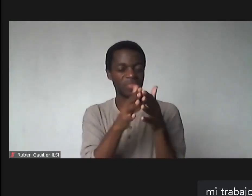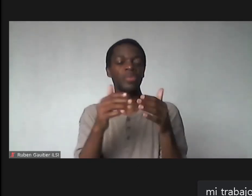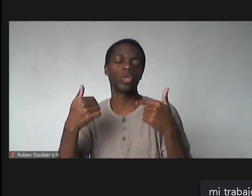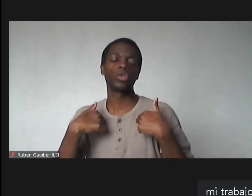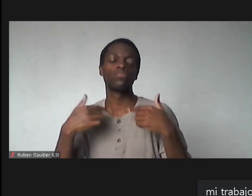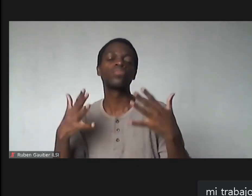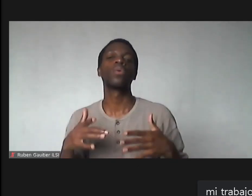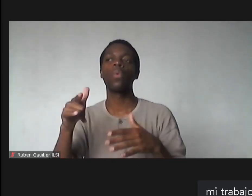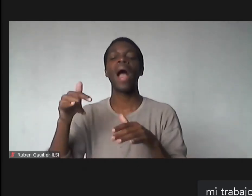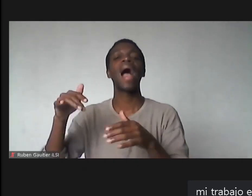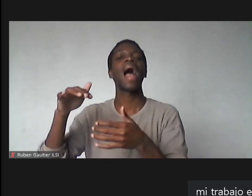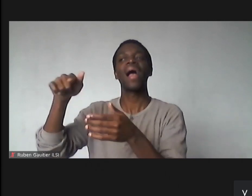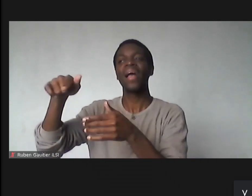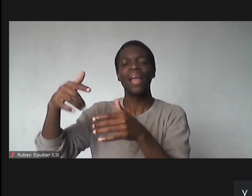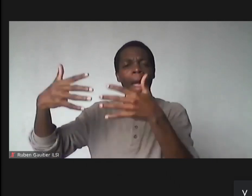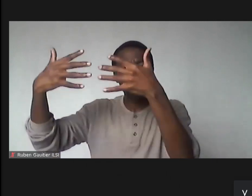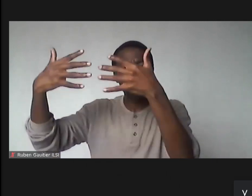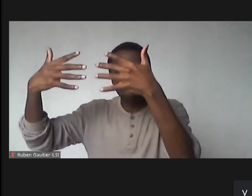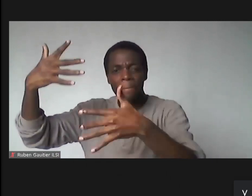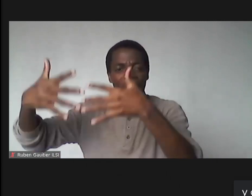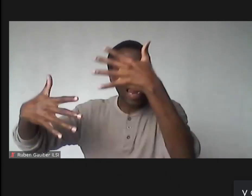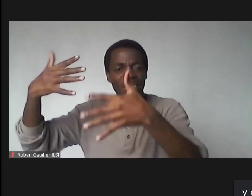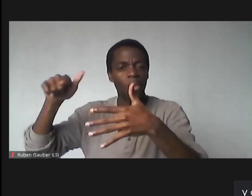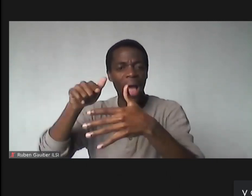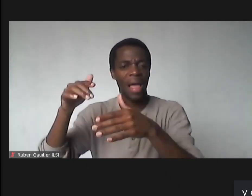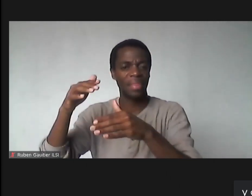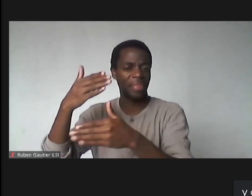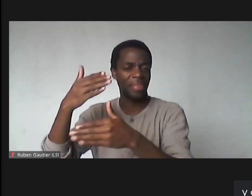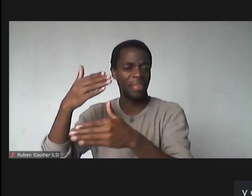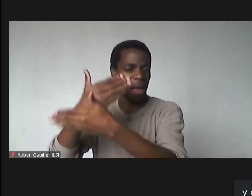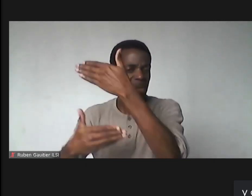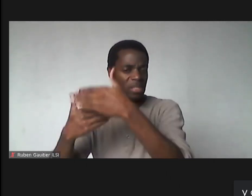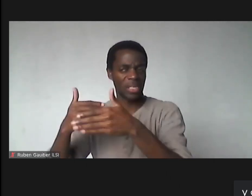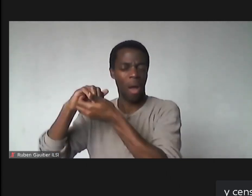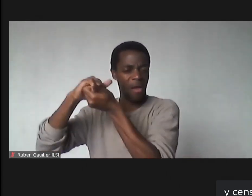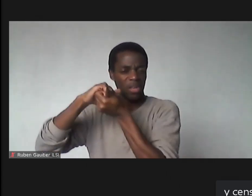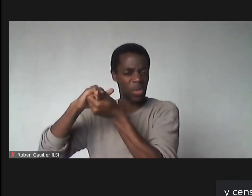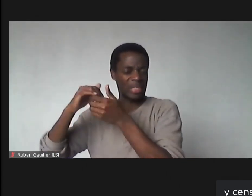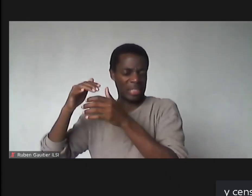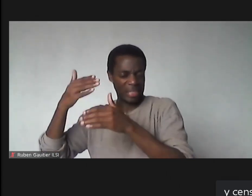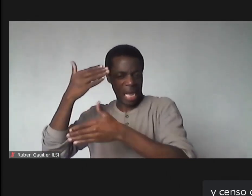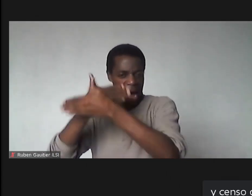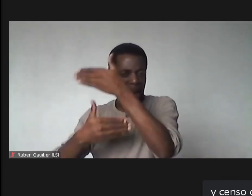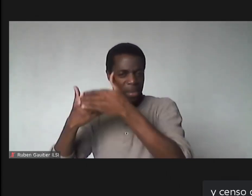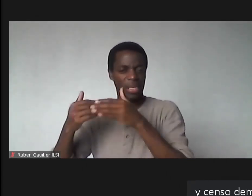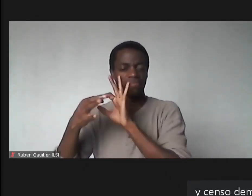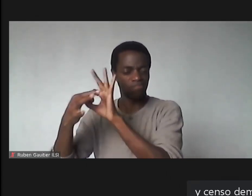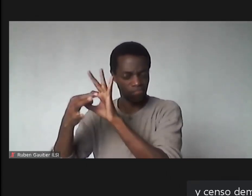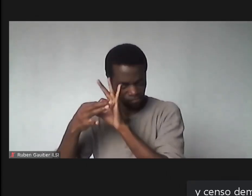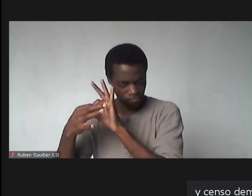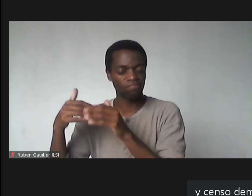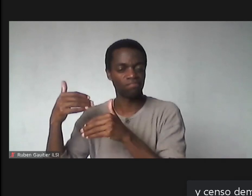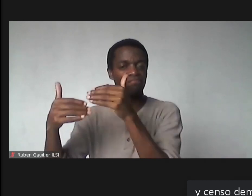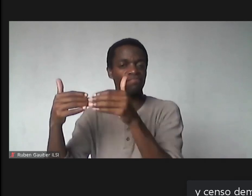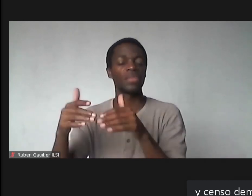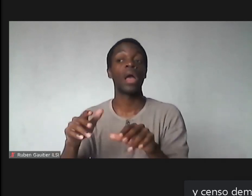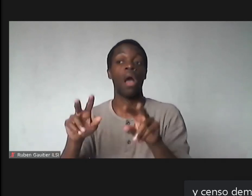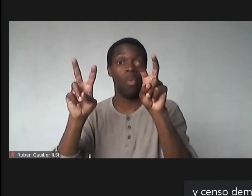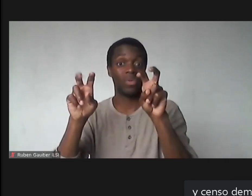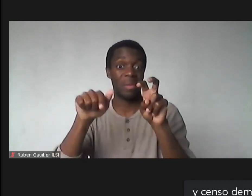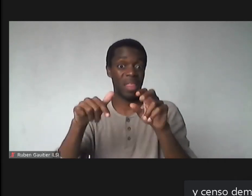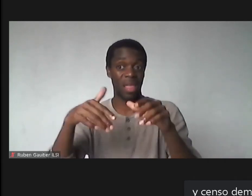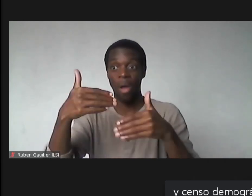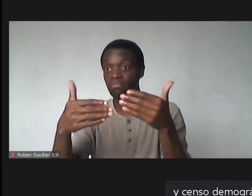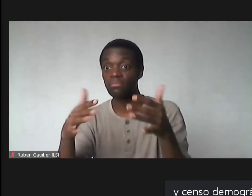censo demográfico. Y es muy interesante también porque también me empiezo a Brasil en reuniones de Washington Group. Y también acá